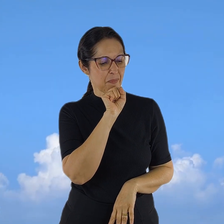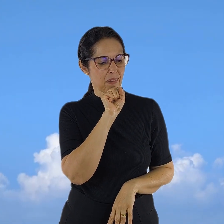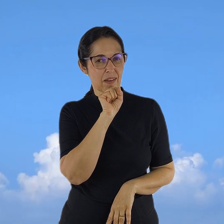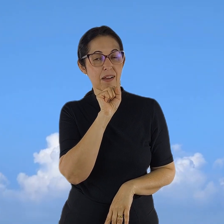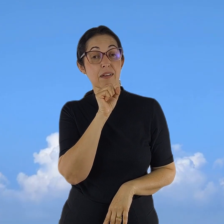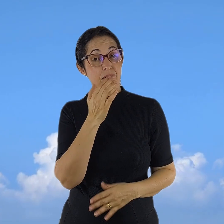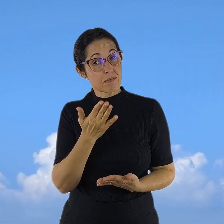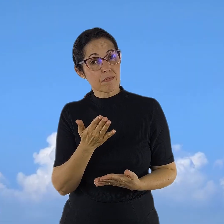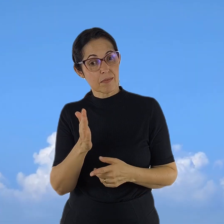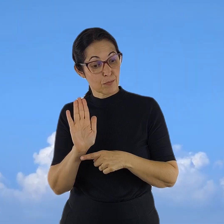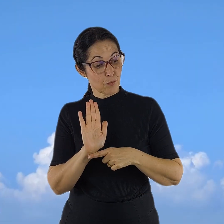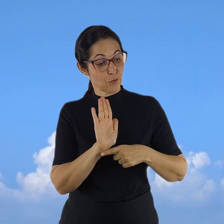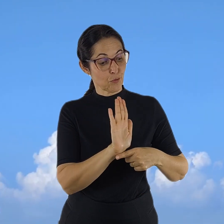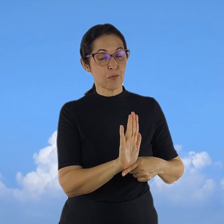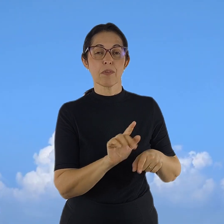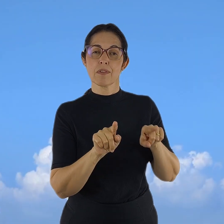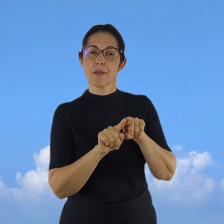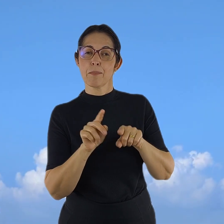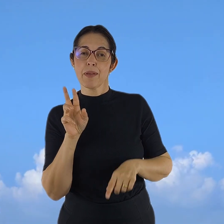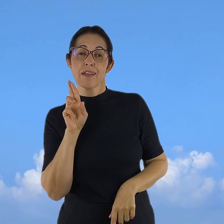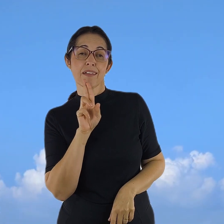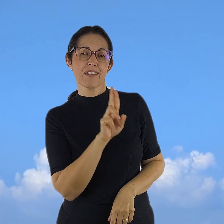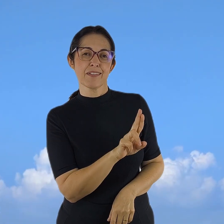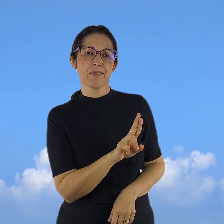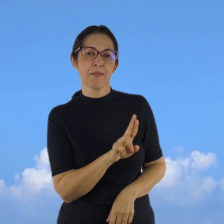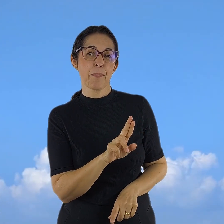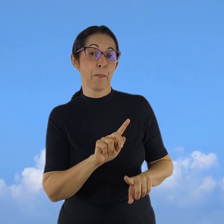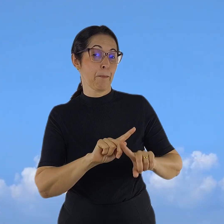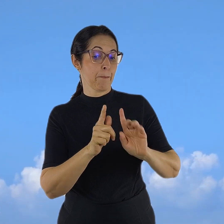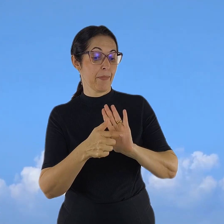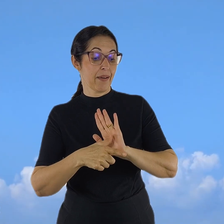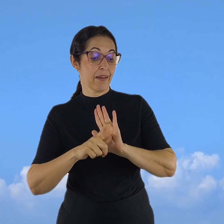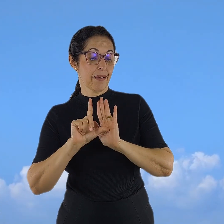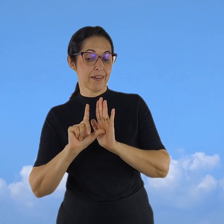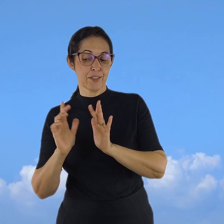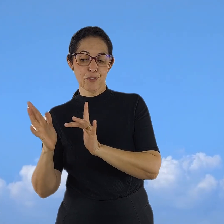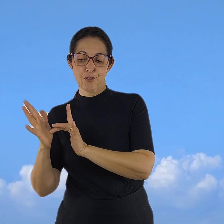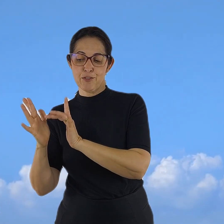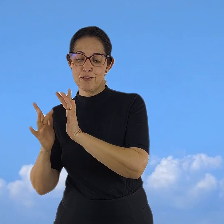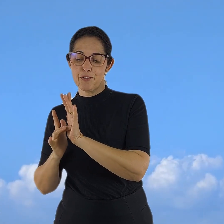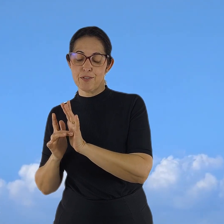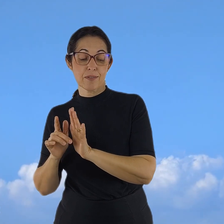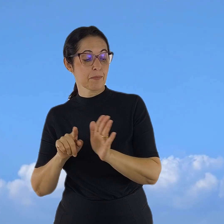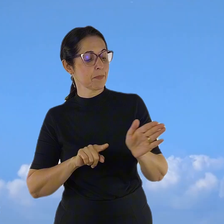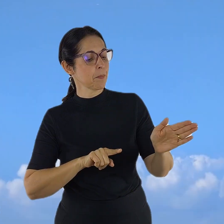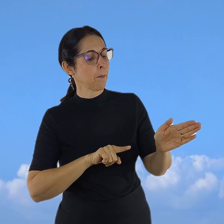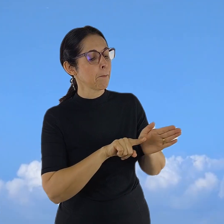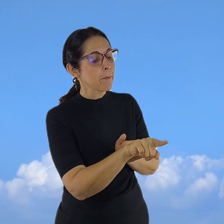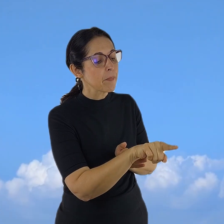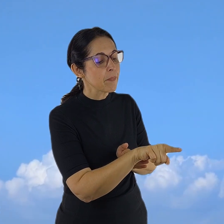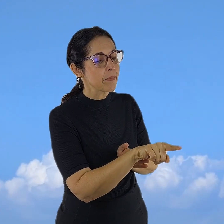decidido a ajudá-lo e a respondê-lo. Mas antes, ele fez uma pergunta.